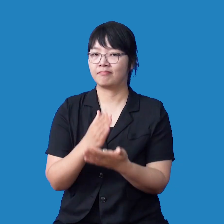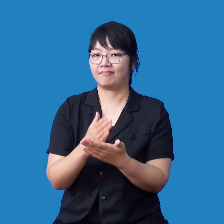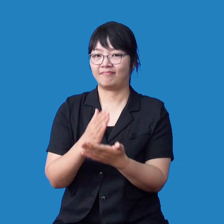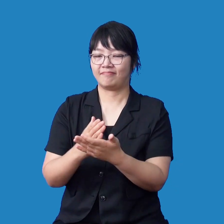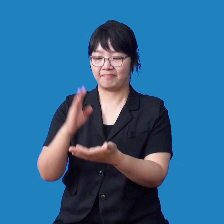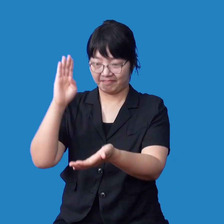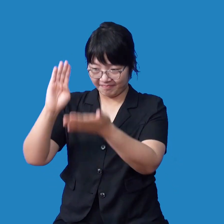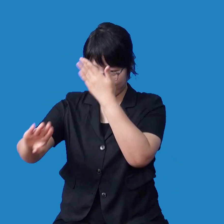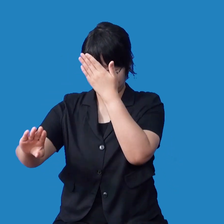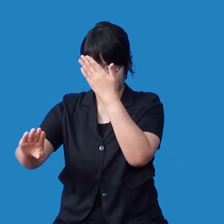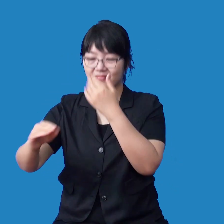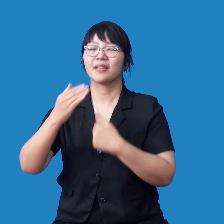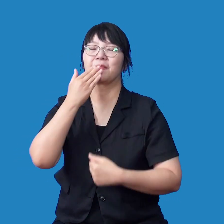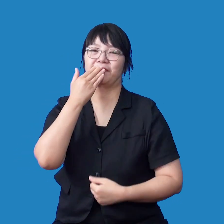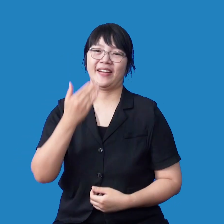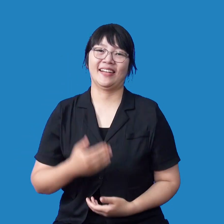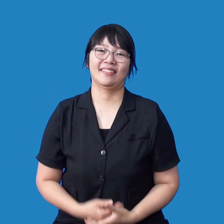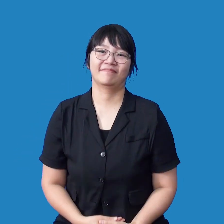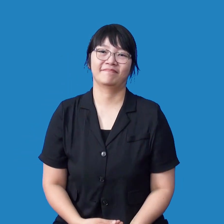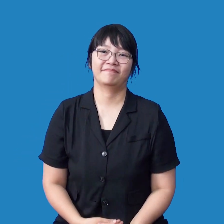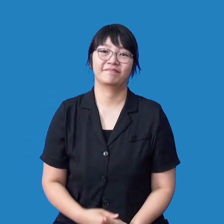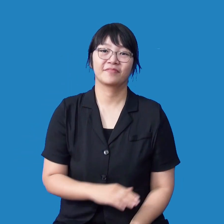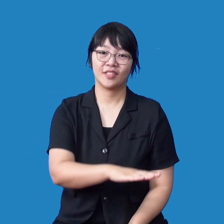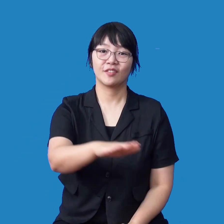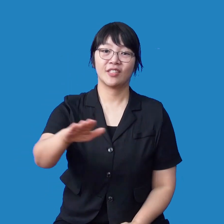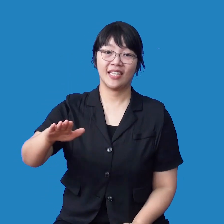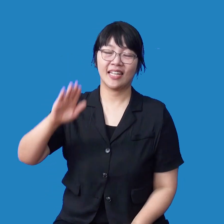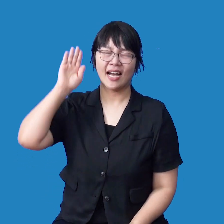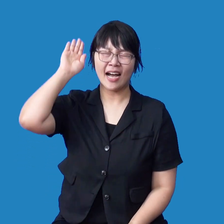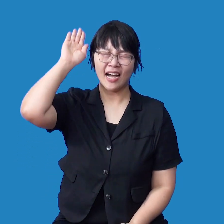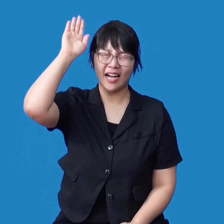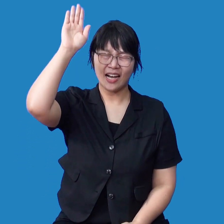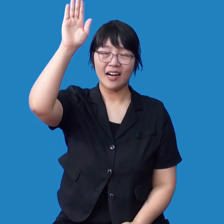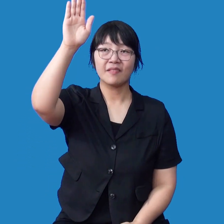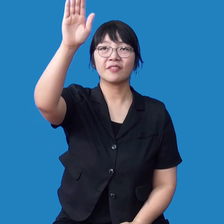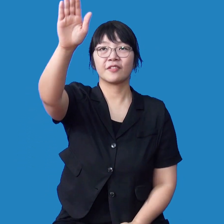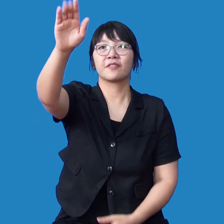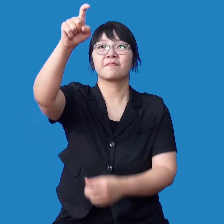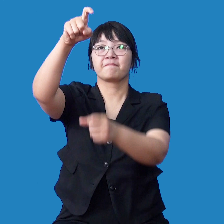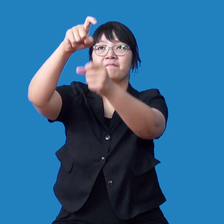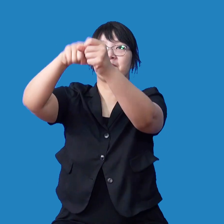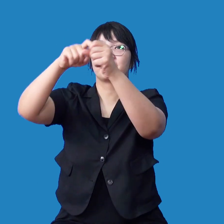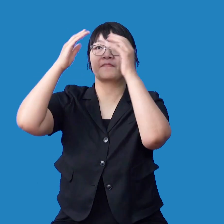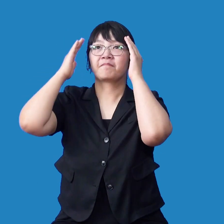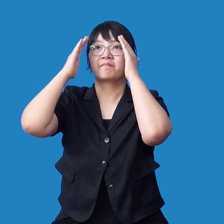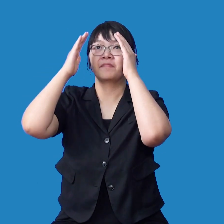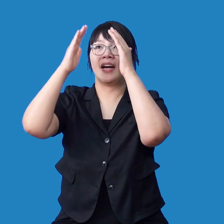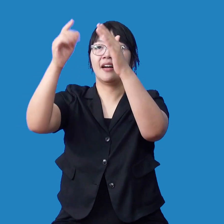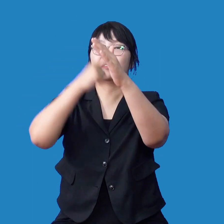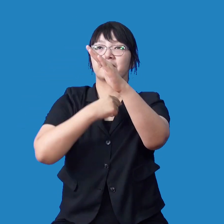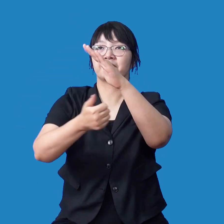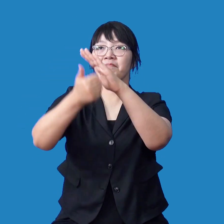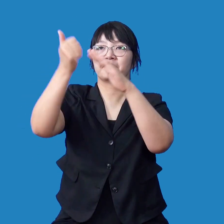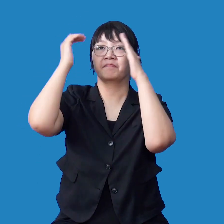인생의 남은 날을 바라보며 남은 날의 소명을 바라보면서 이제 일어날 때가 되지